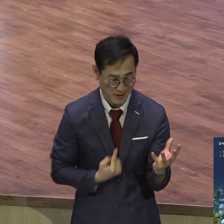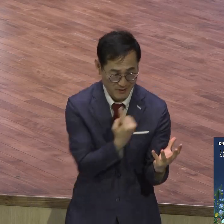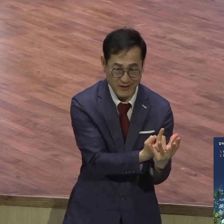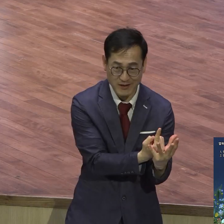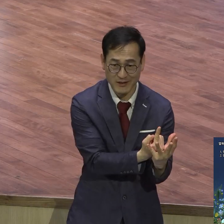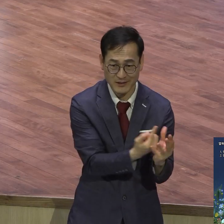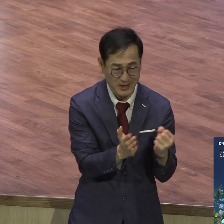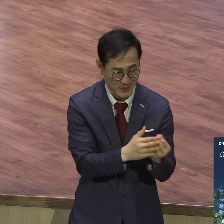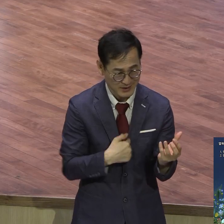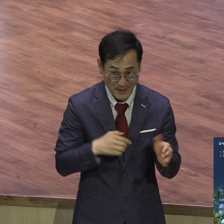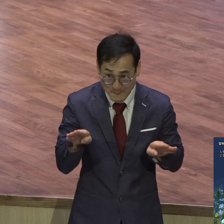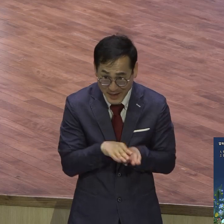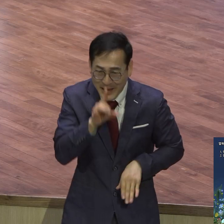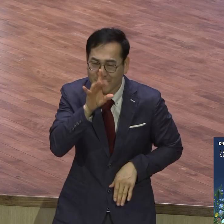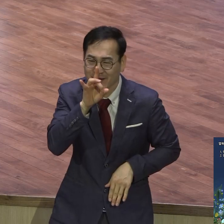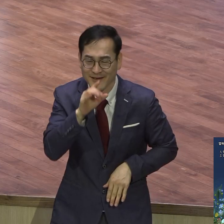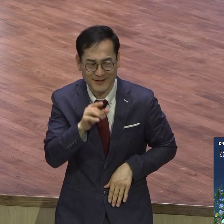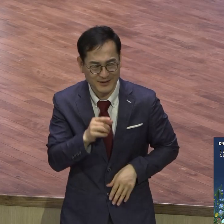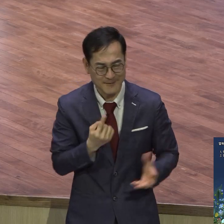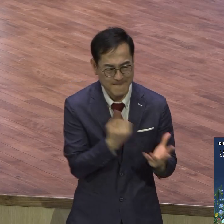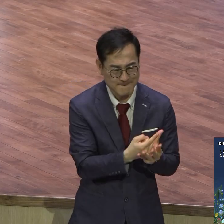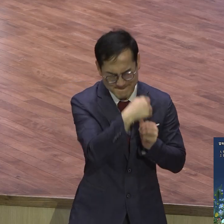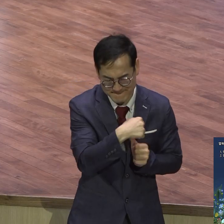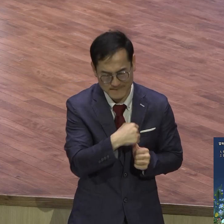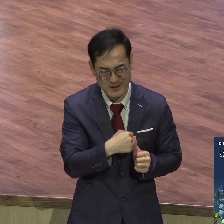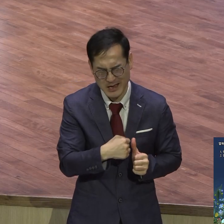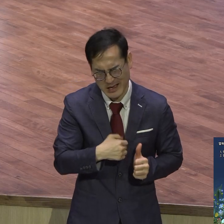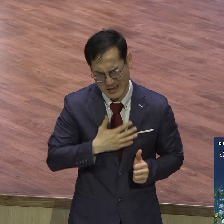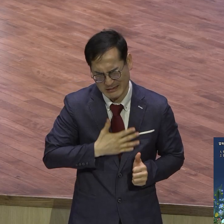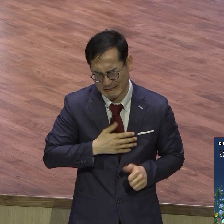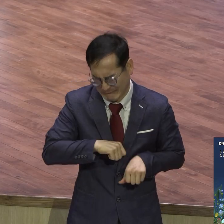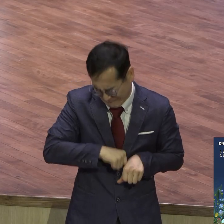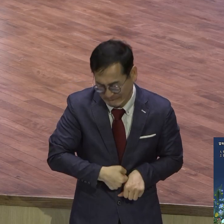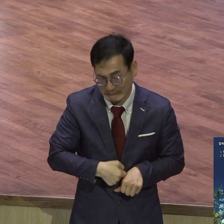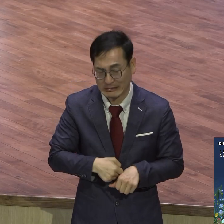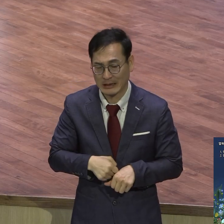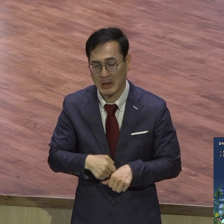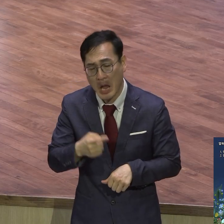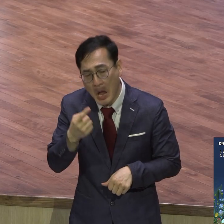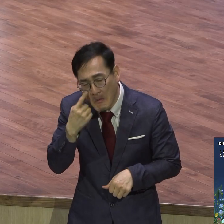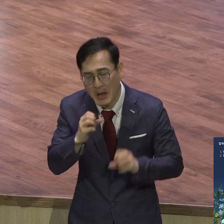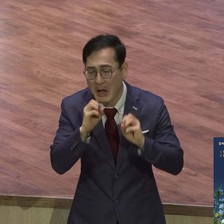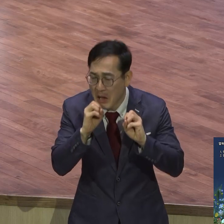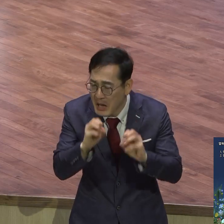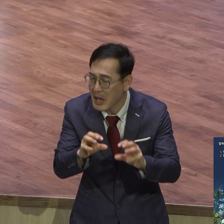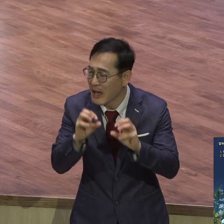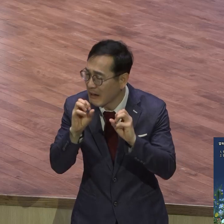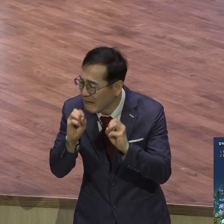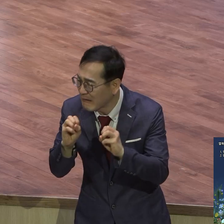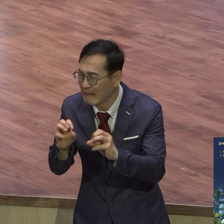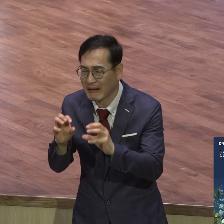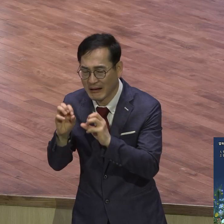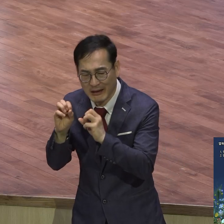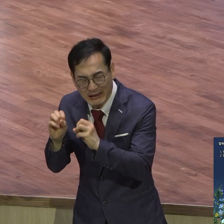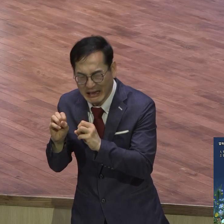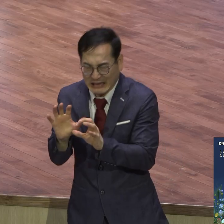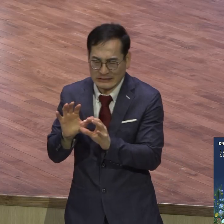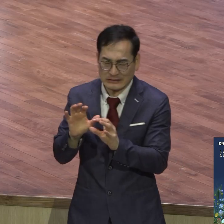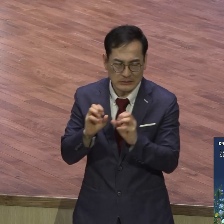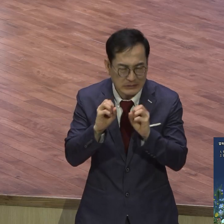되어보니까 할 수 없이 하다 하다 보니까 용기가 나기 시작해요. 한 분은